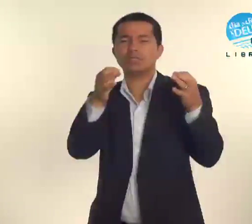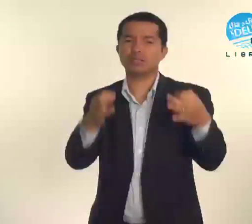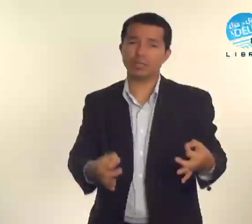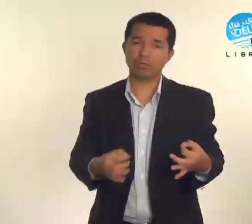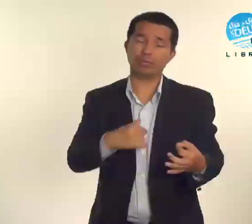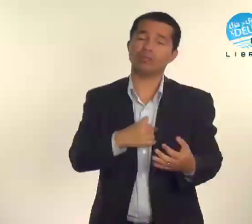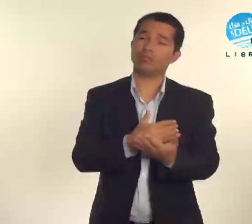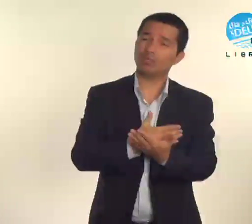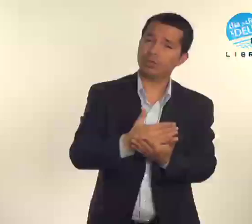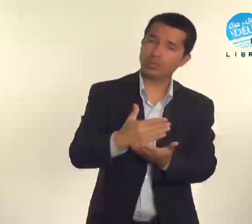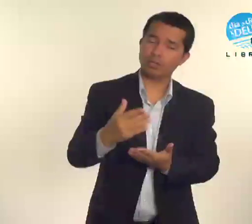em pecado.